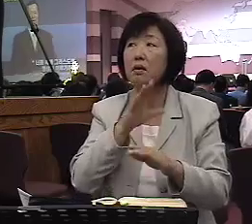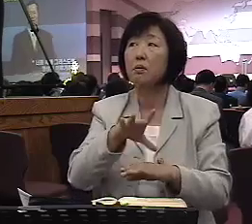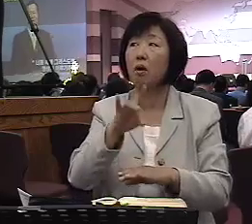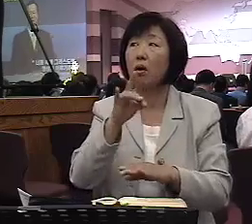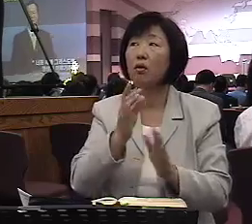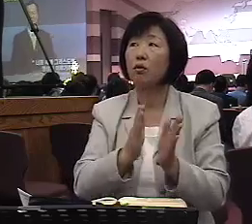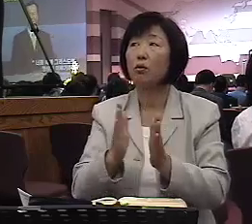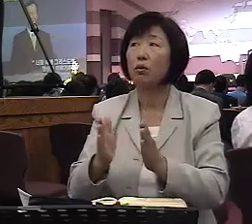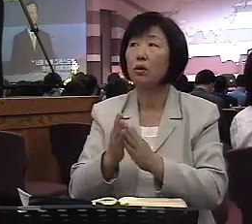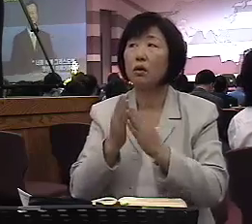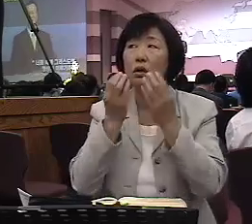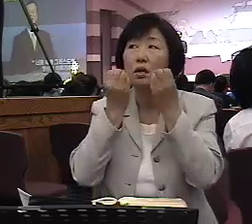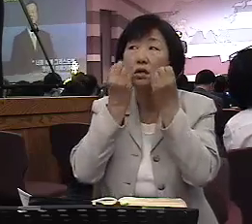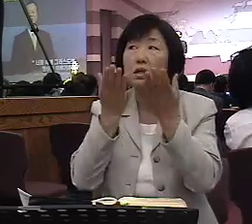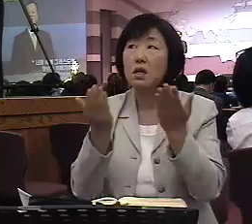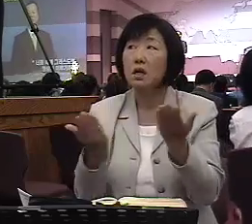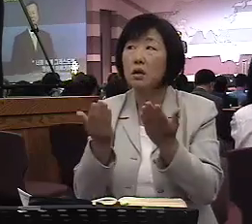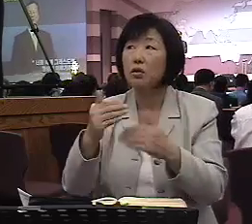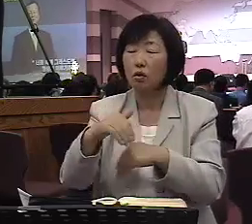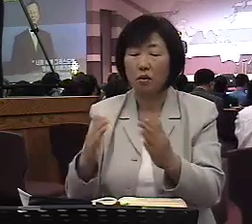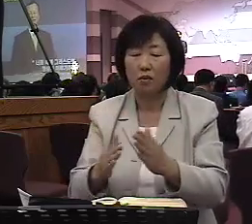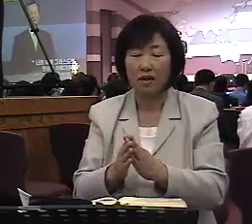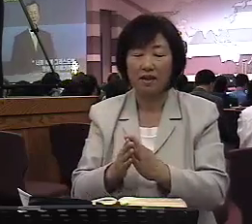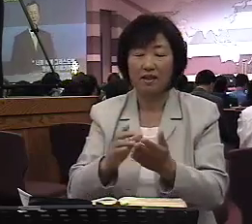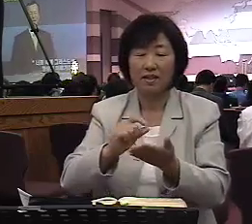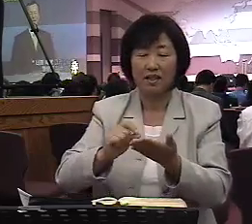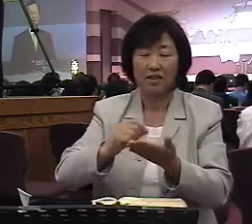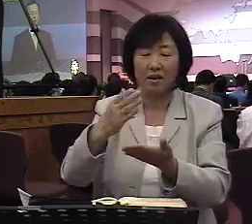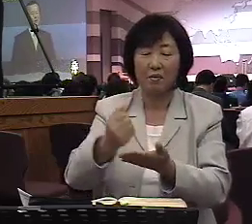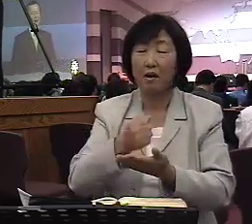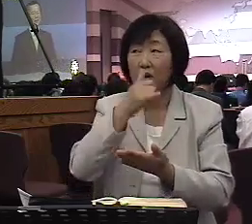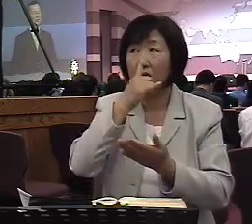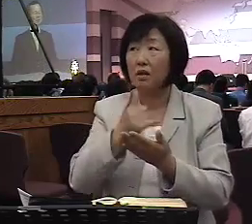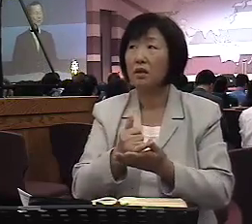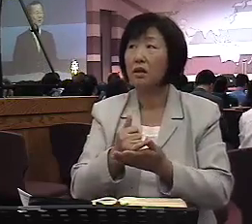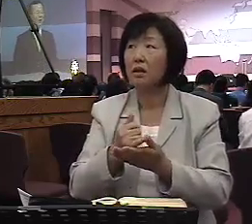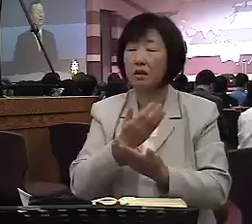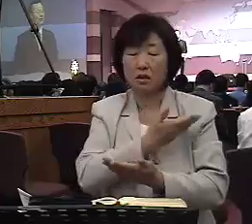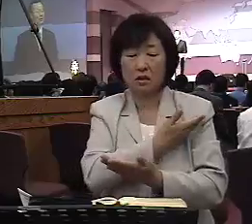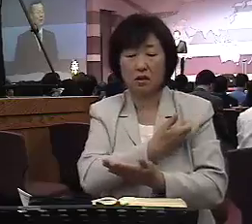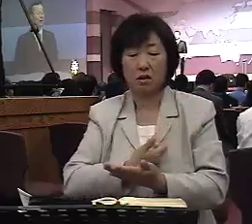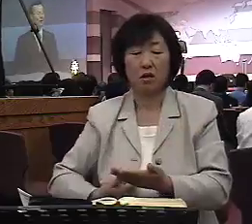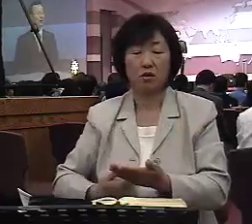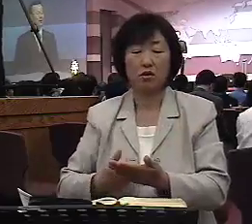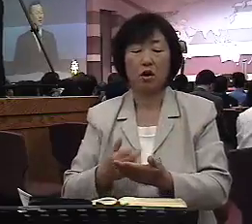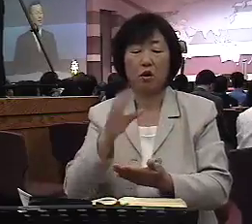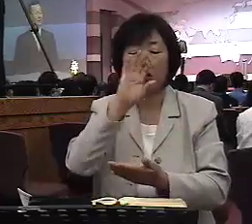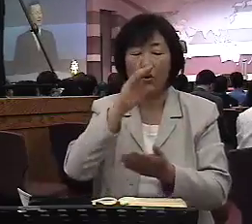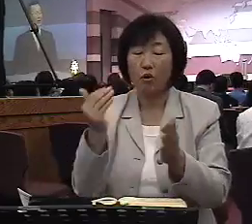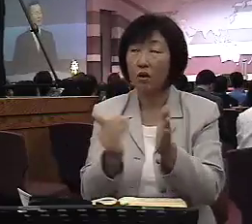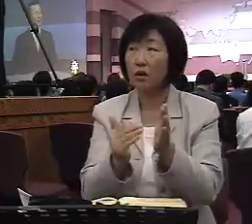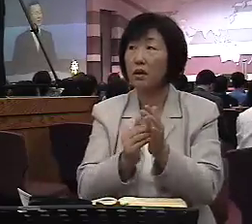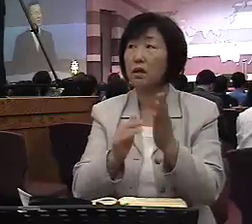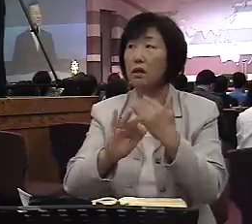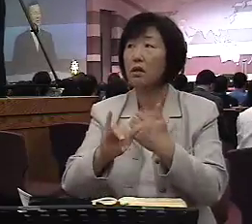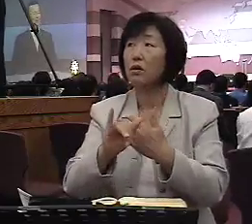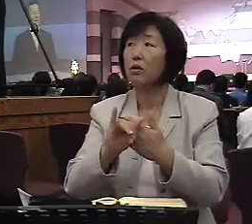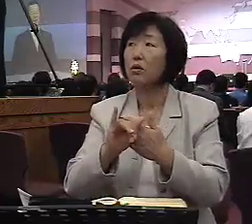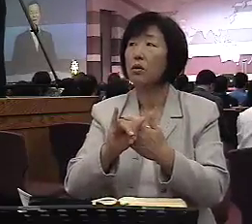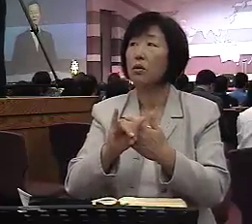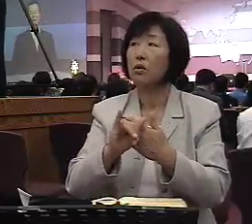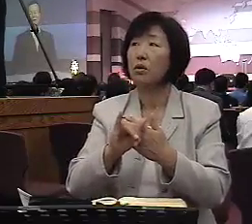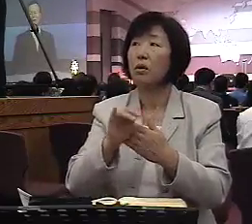될 세일꾼반 신청서를 받고 있습니다. 제자 훈련 마치신 분들에게는 또한 훈련